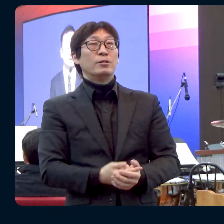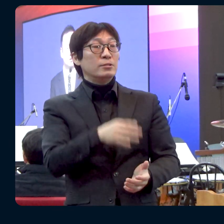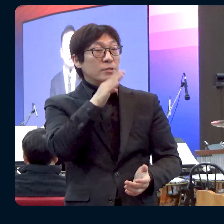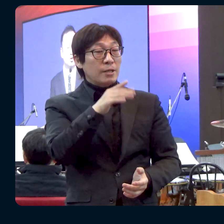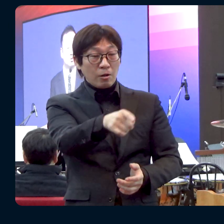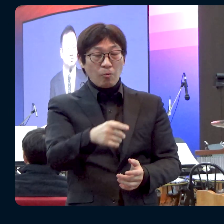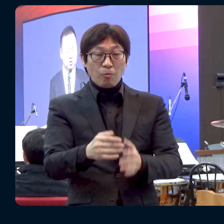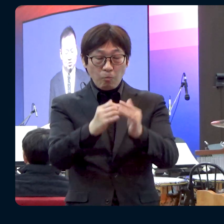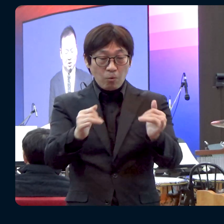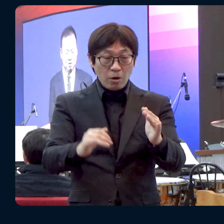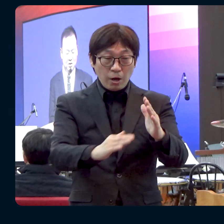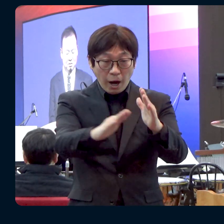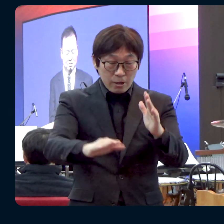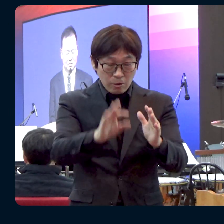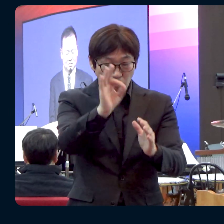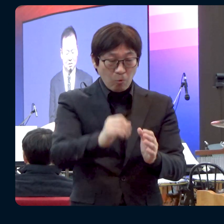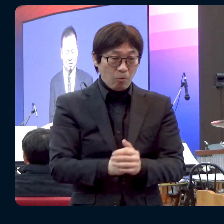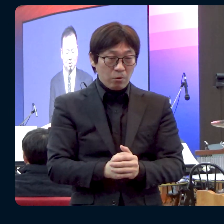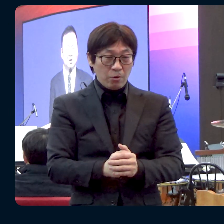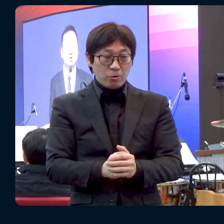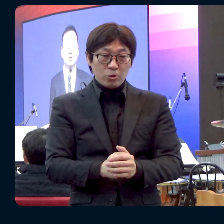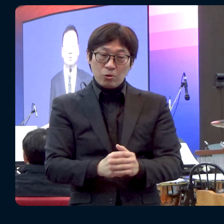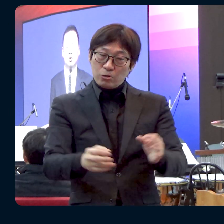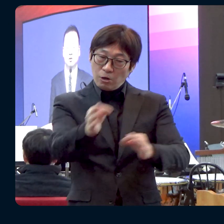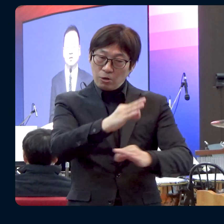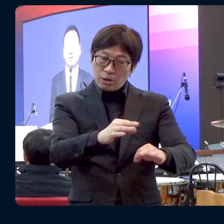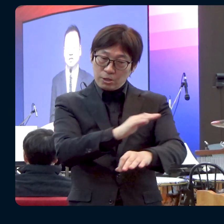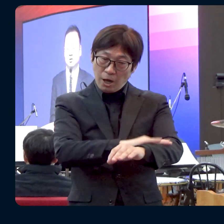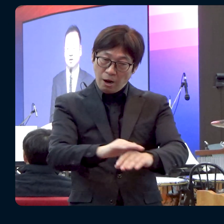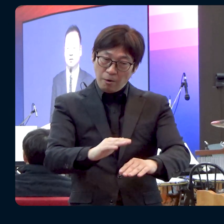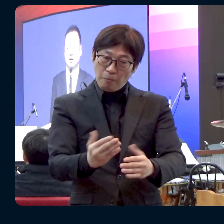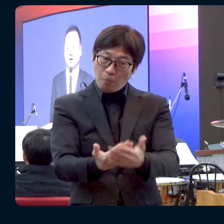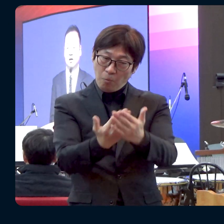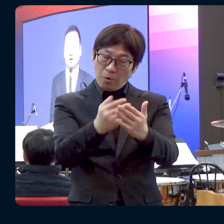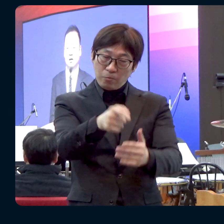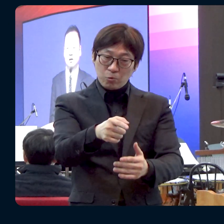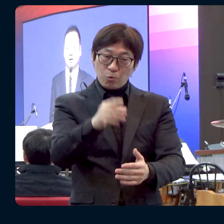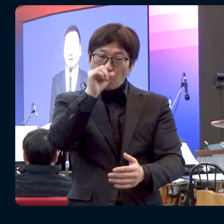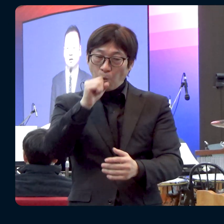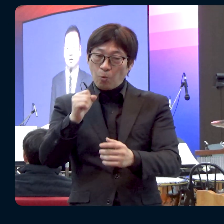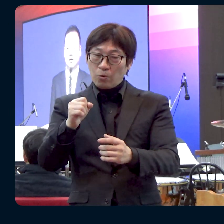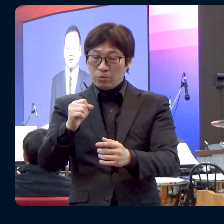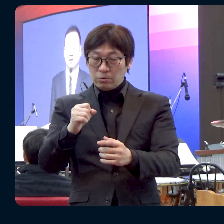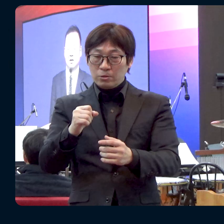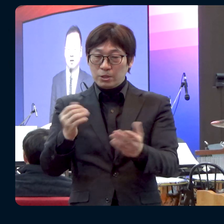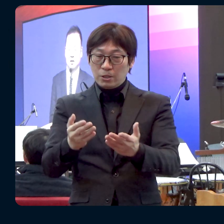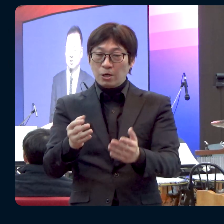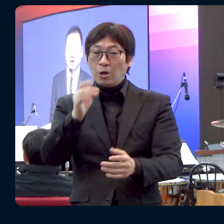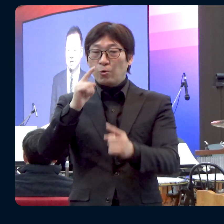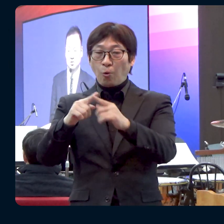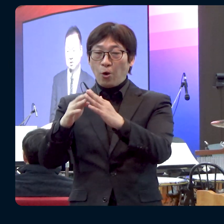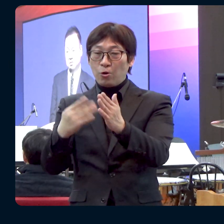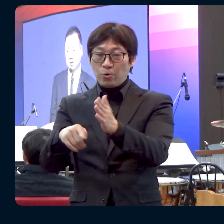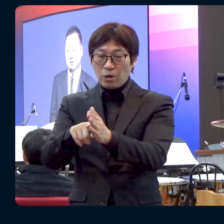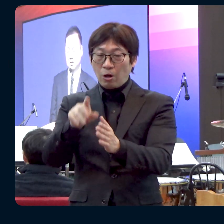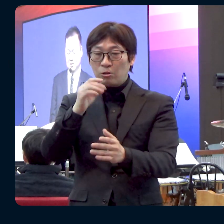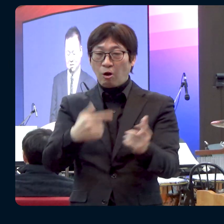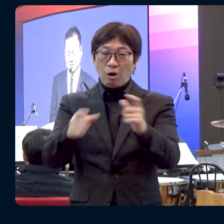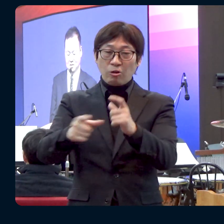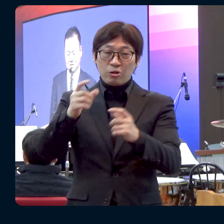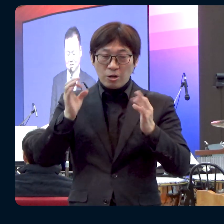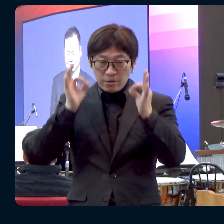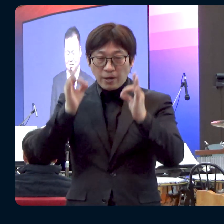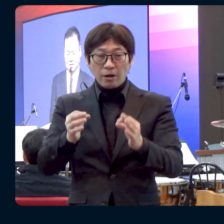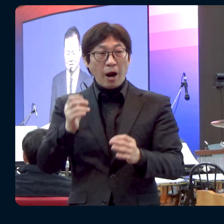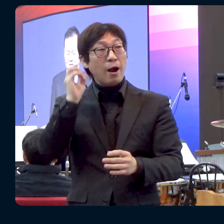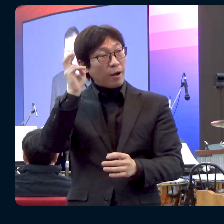저분은 하나님이 정말 재정 풀어주시면 교회를 위해서 뭐든지 하실 것 같은데 그렇게 안